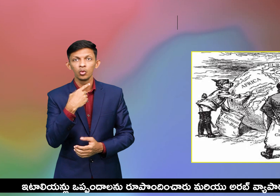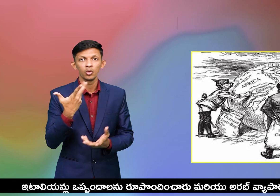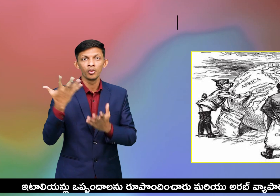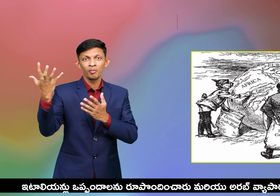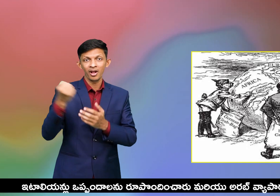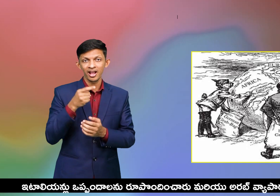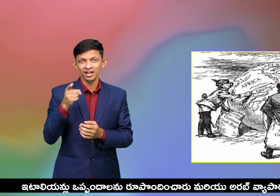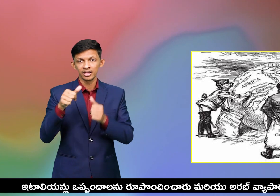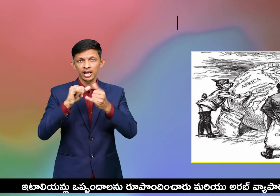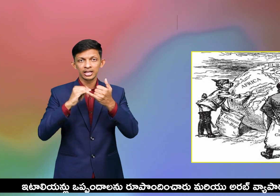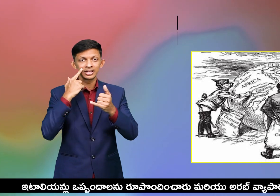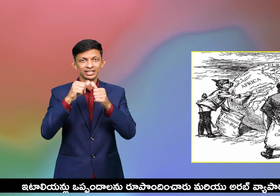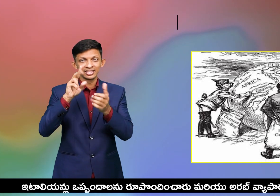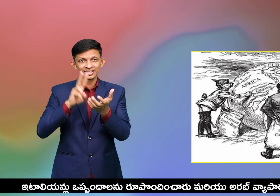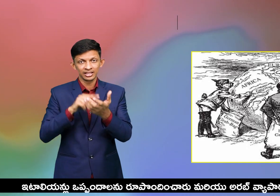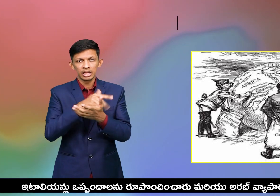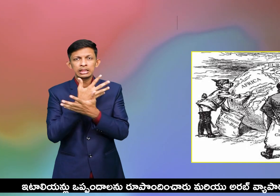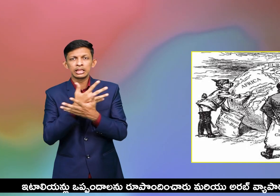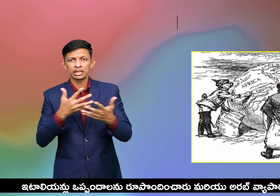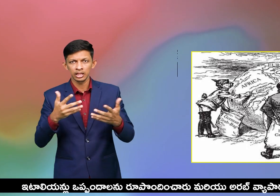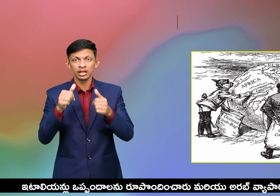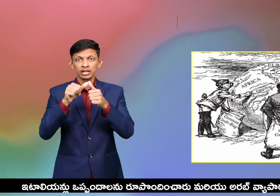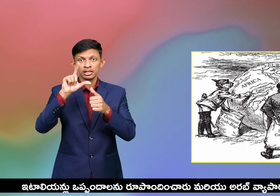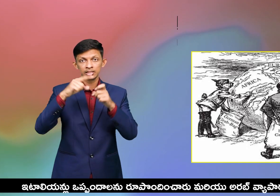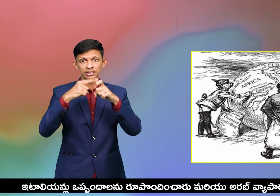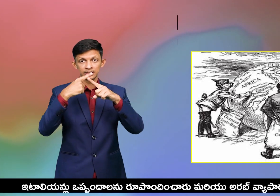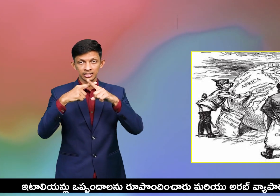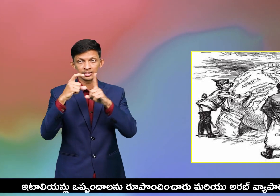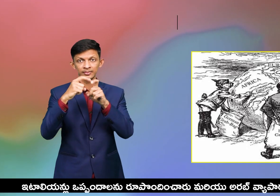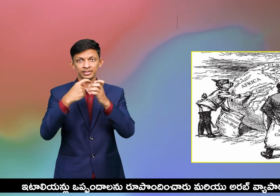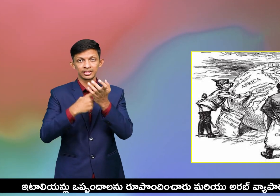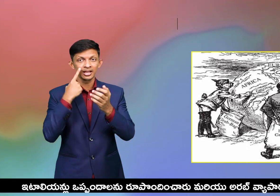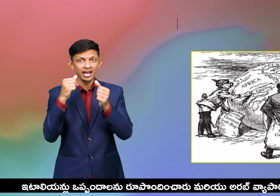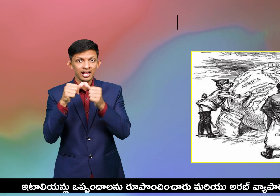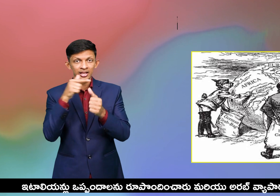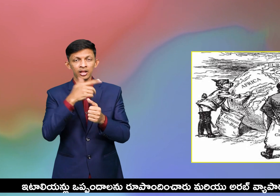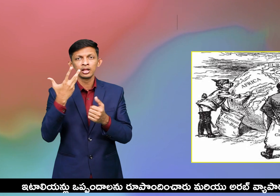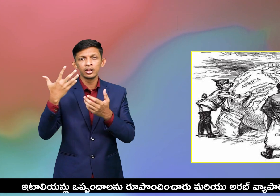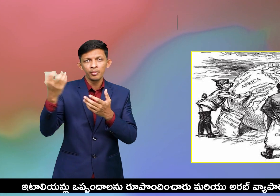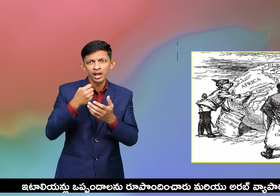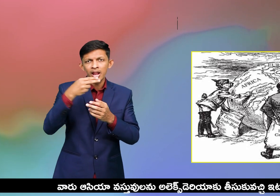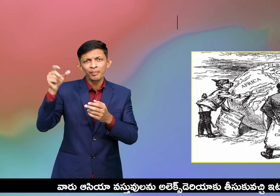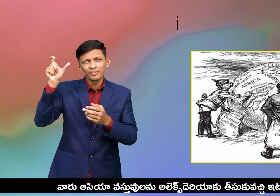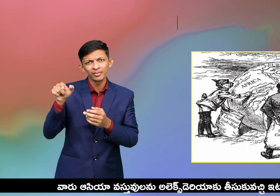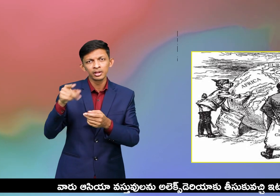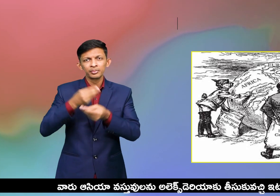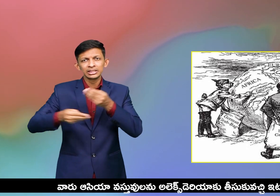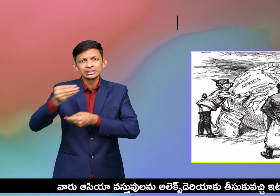ఇటాలియన్లు ఒప్పందాలను రూపొందించారు మరియు అరబ్ వ్యాపారులను అర్థం చేసుకోగలిగారు. వారు ఆసియా